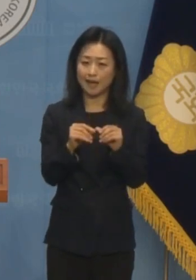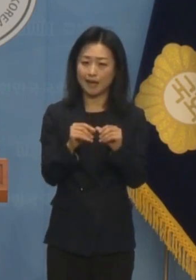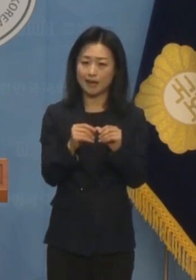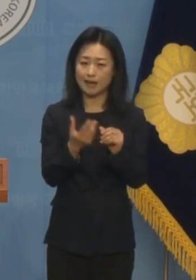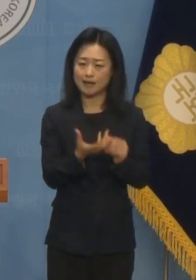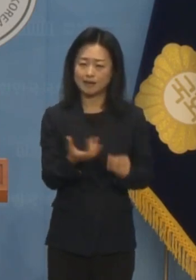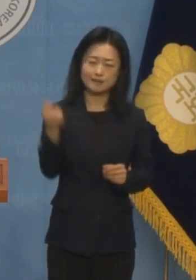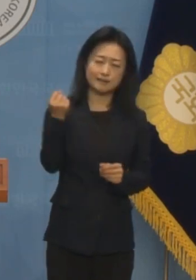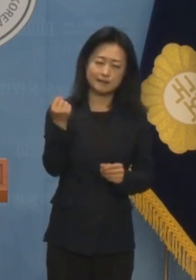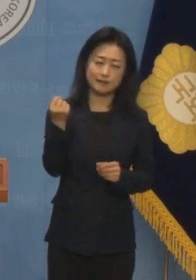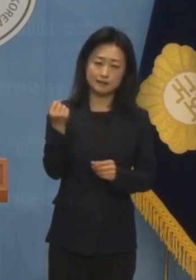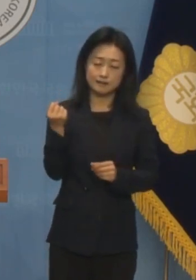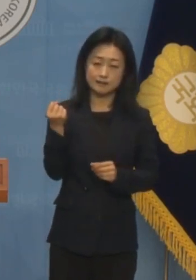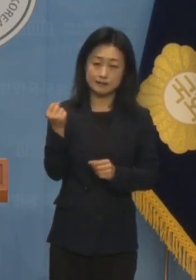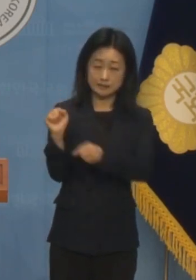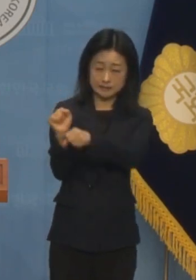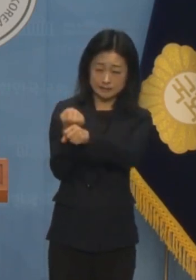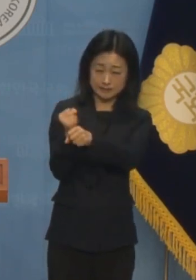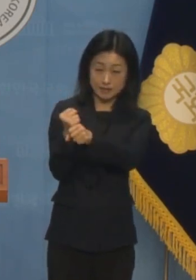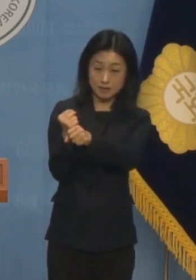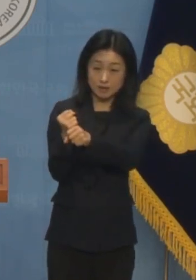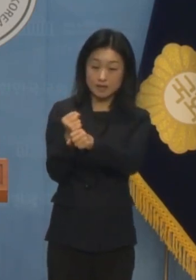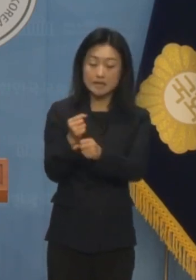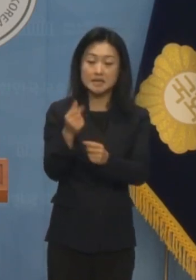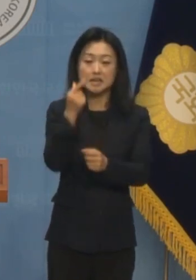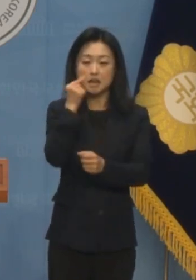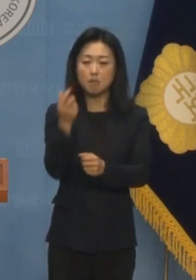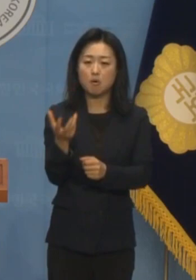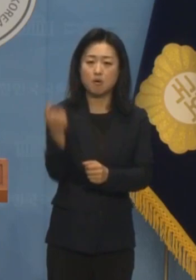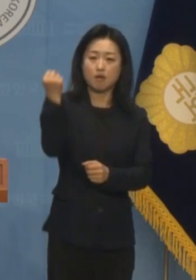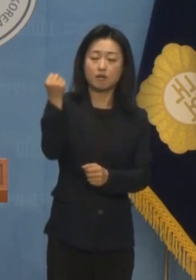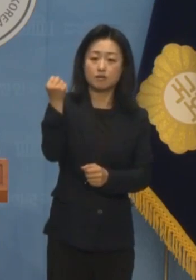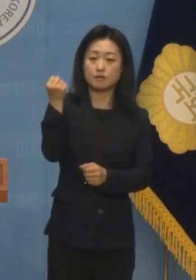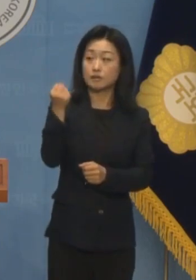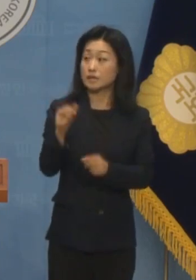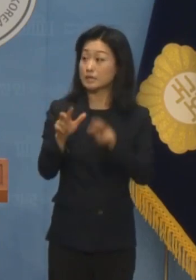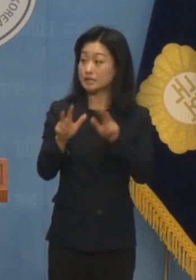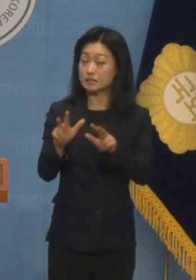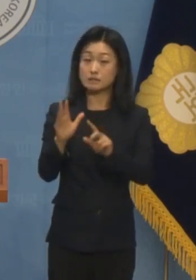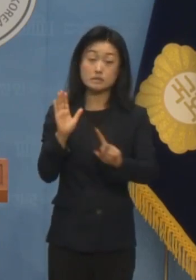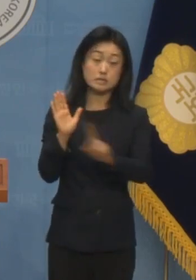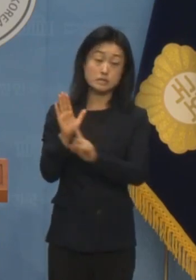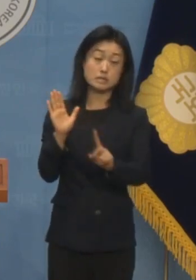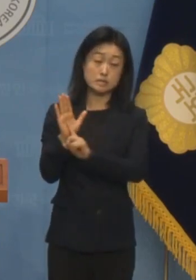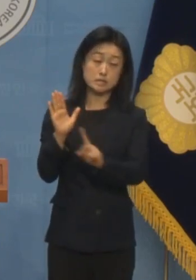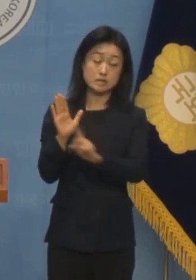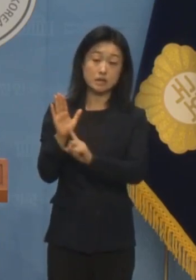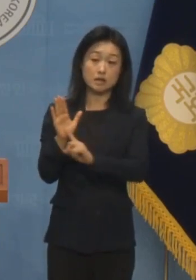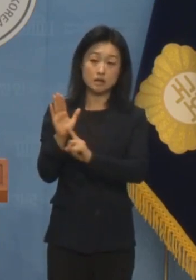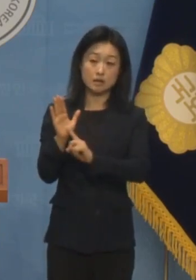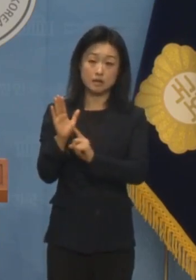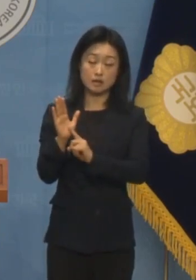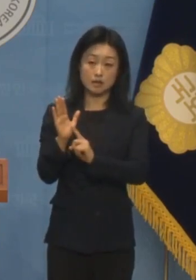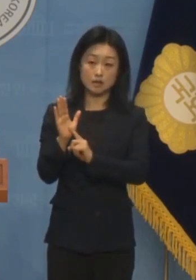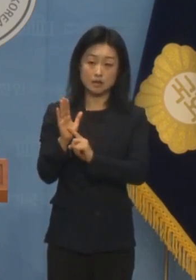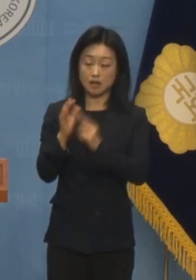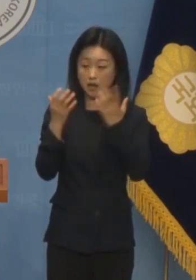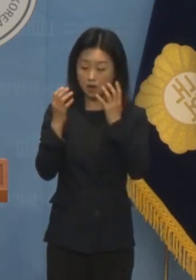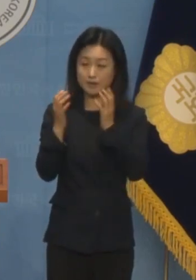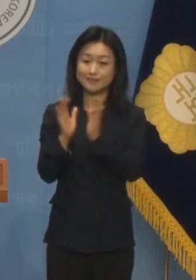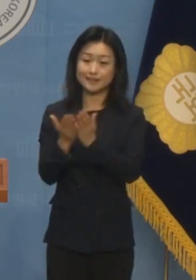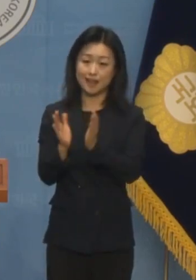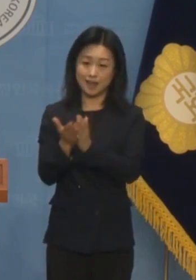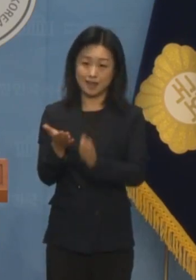일본의 의도 독도가 일본 땅이라고 지금 버젓이 기술되어 있는 일본 어린이